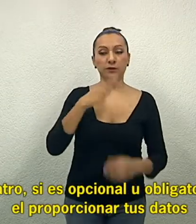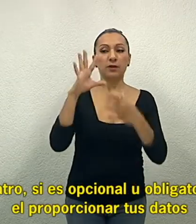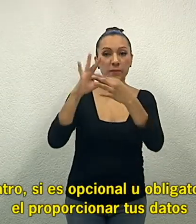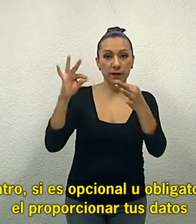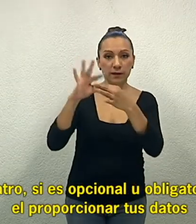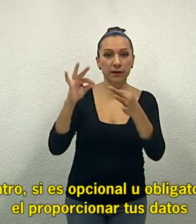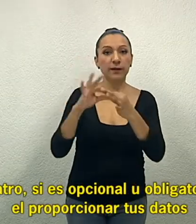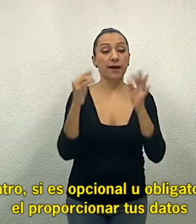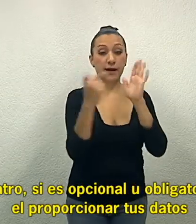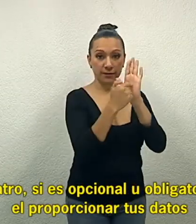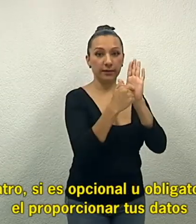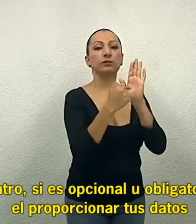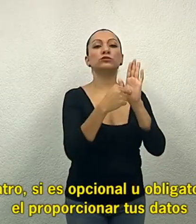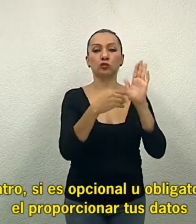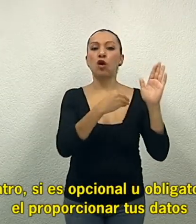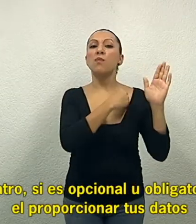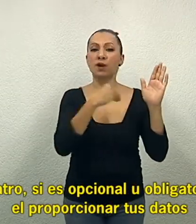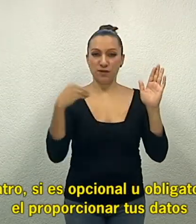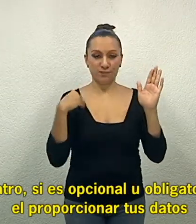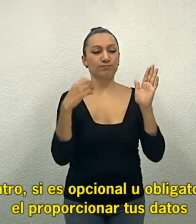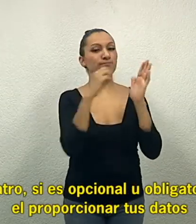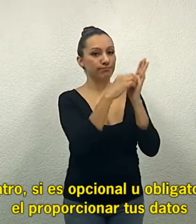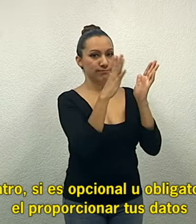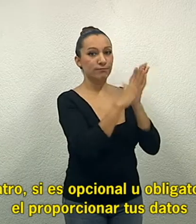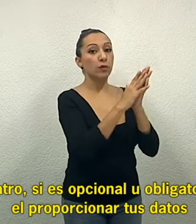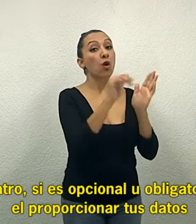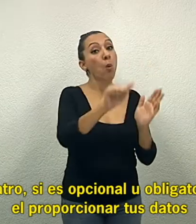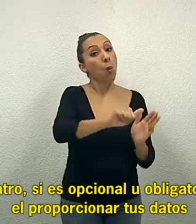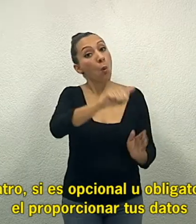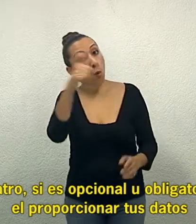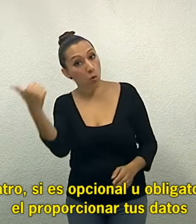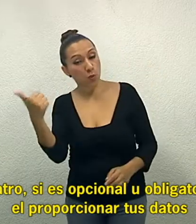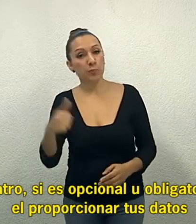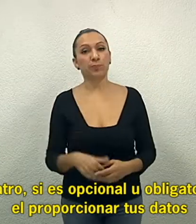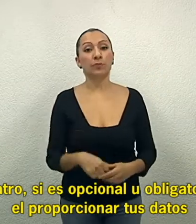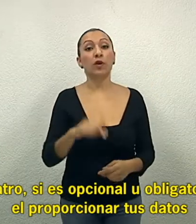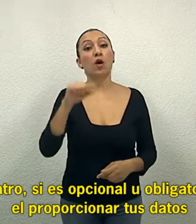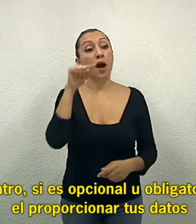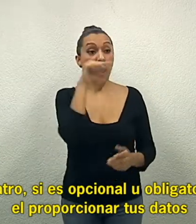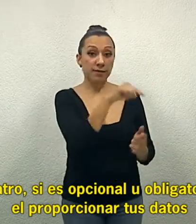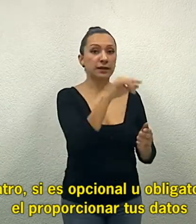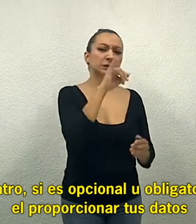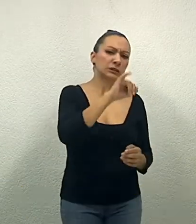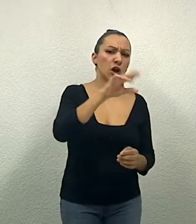si es opcional u obligatorio en proporcionar sus datos